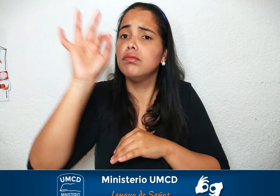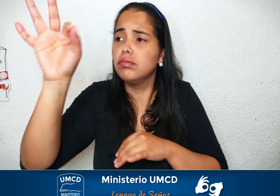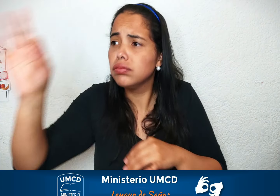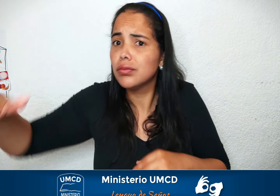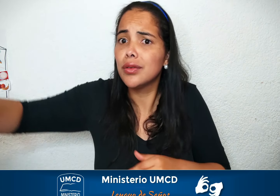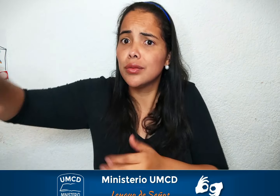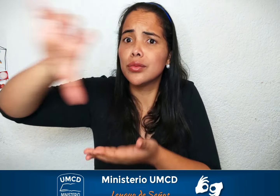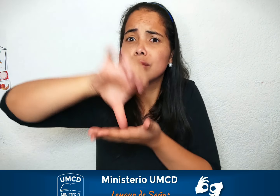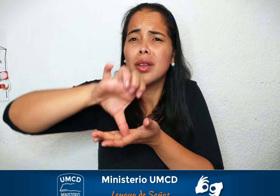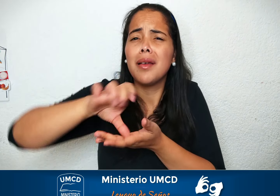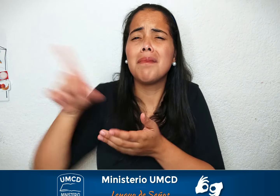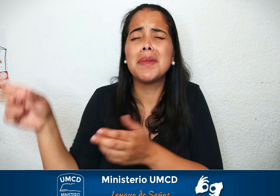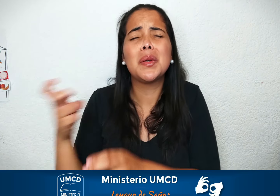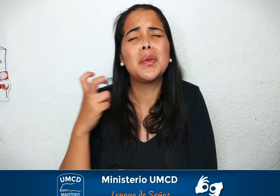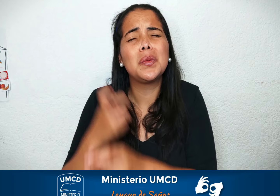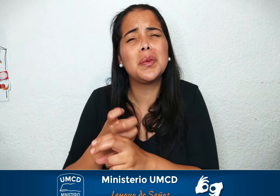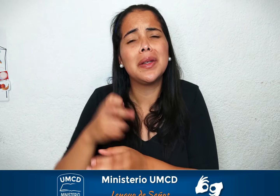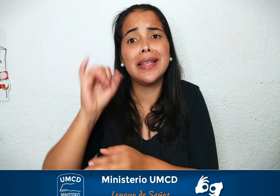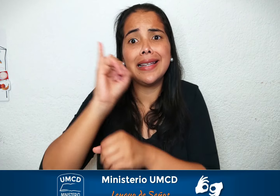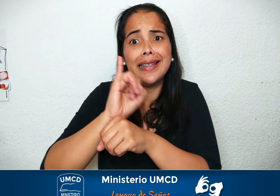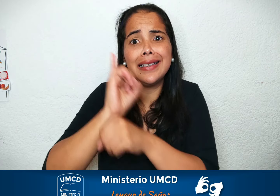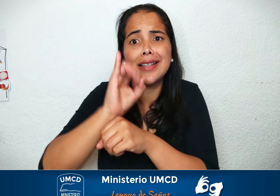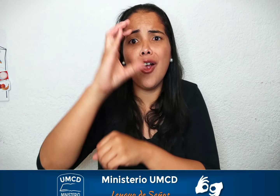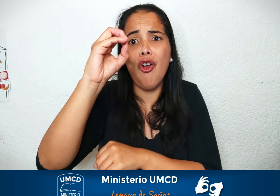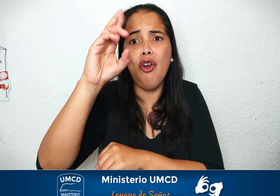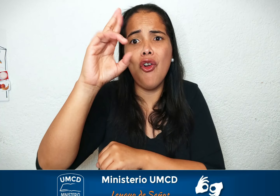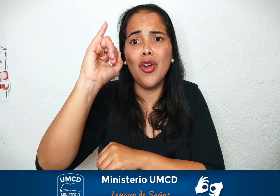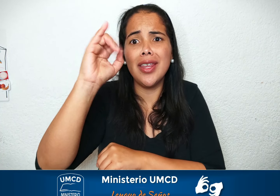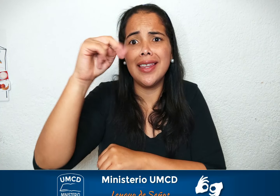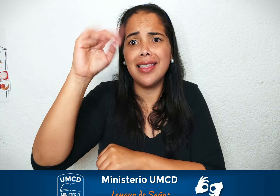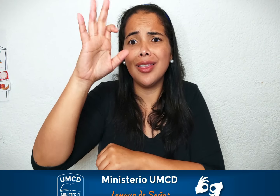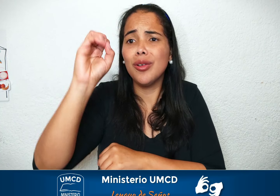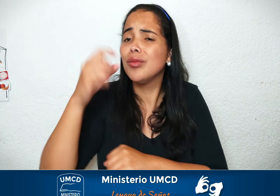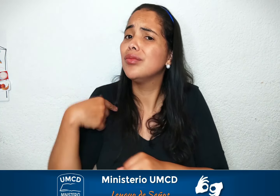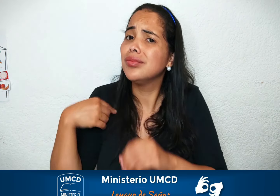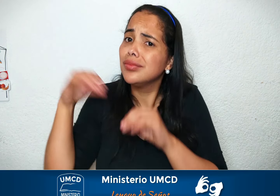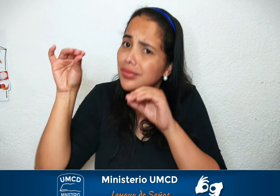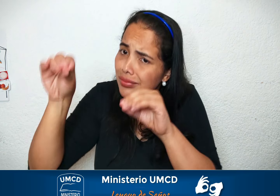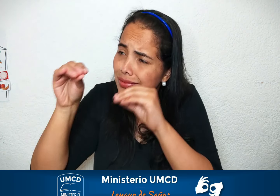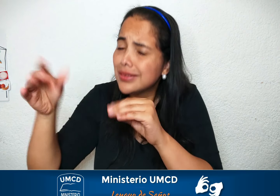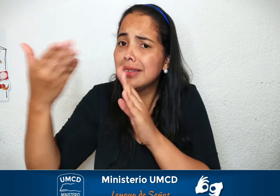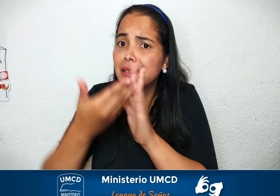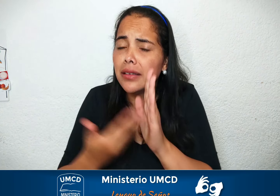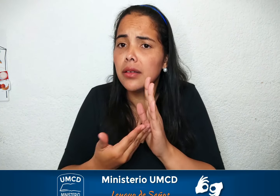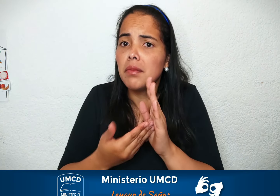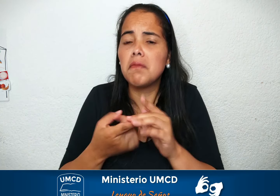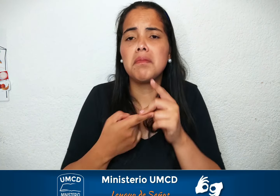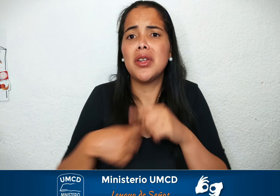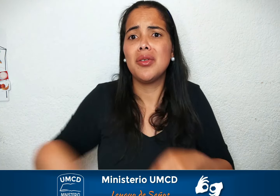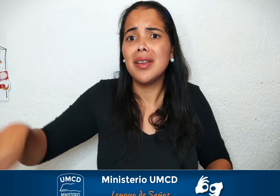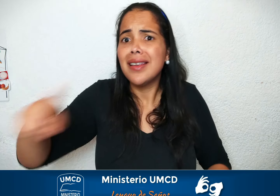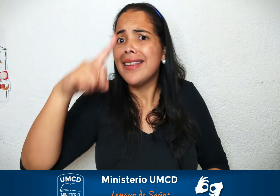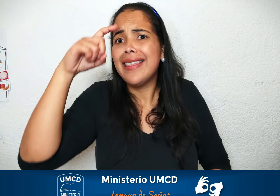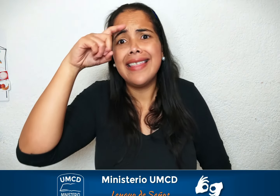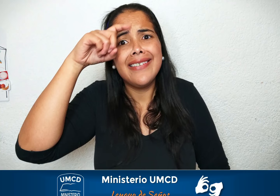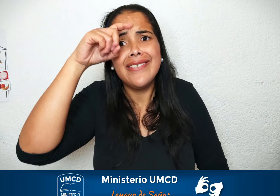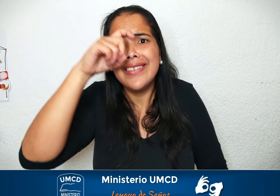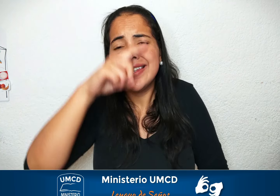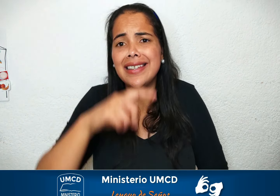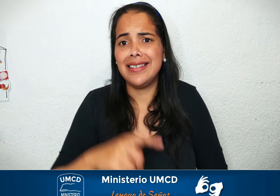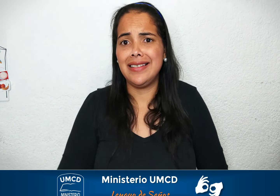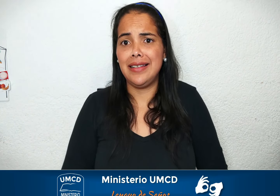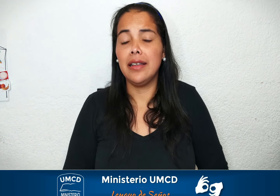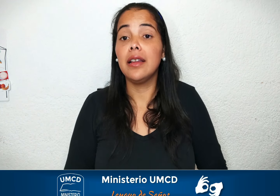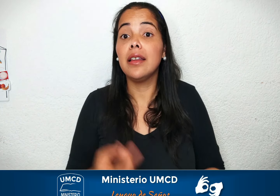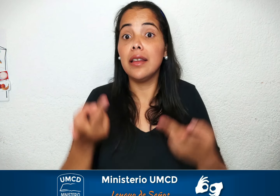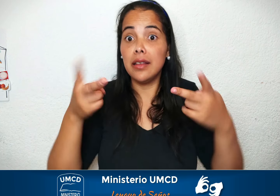prodigios, les daba señales, hacía milagros, que les daba esa autoridad al profeta del mensaje